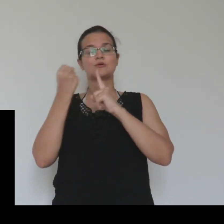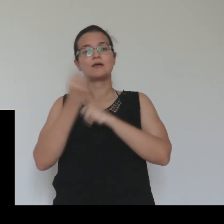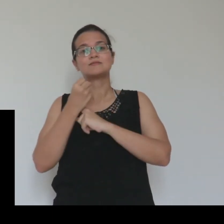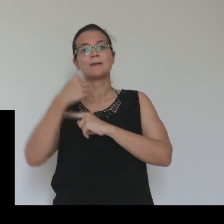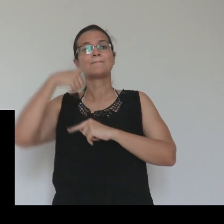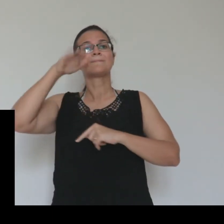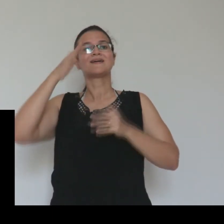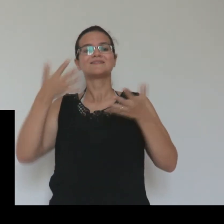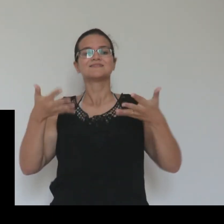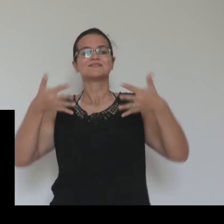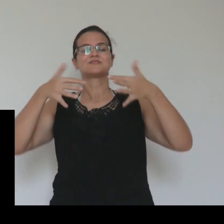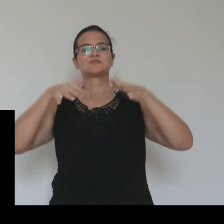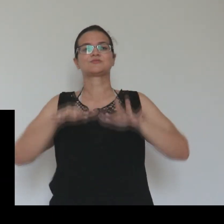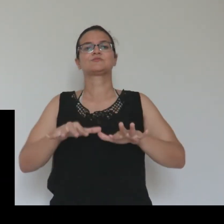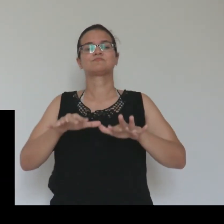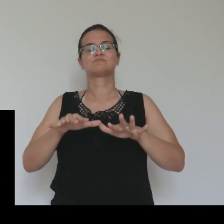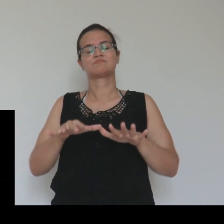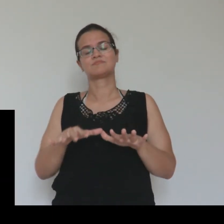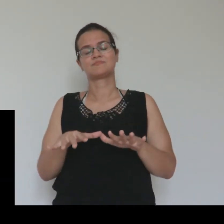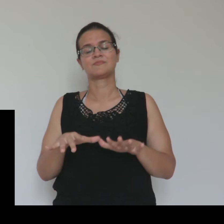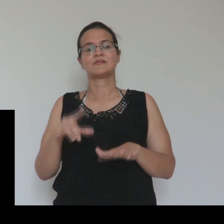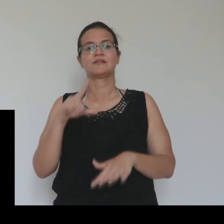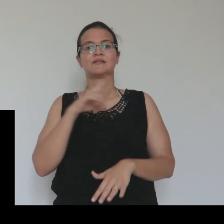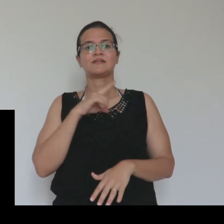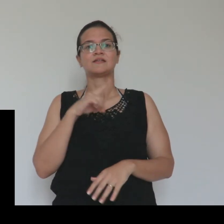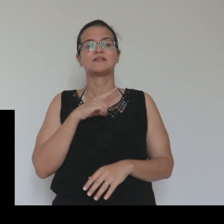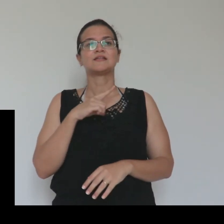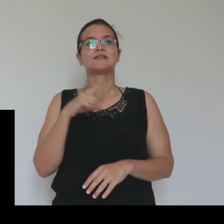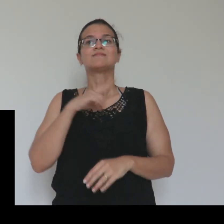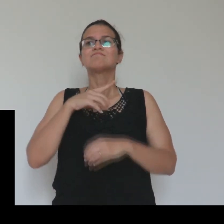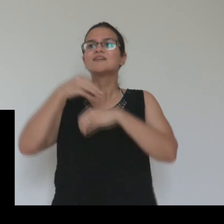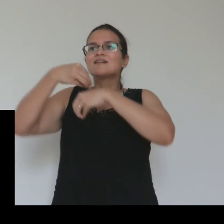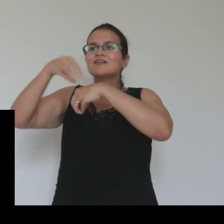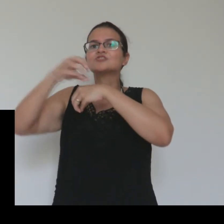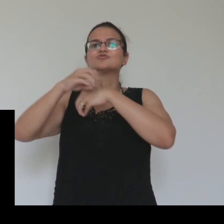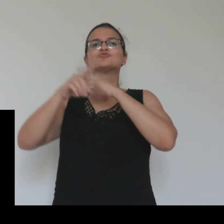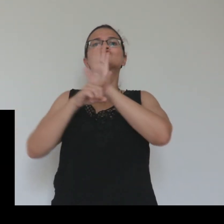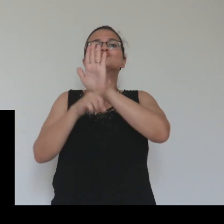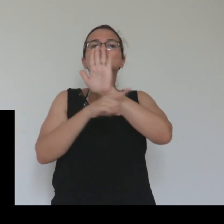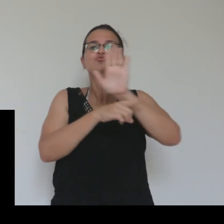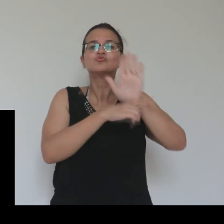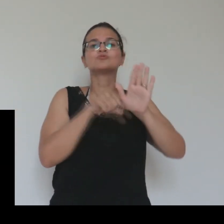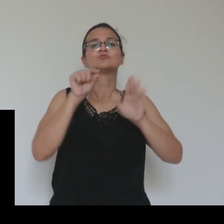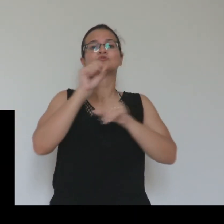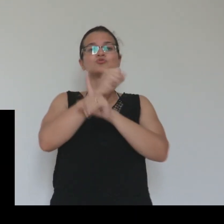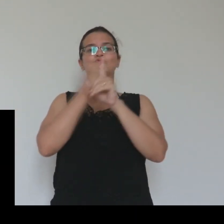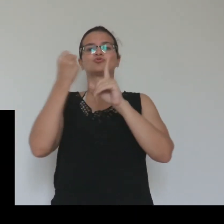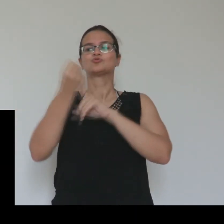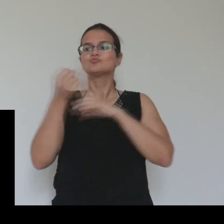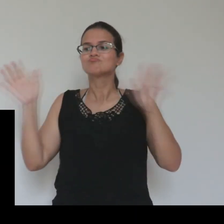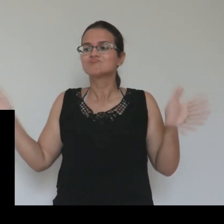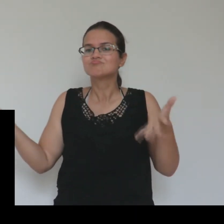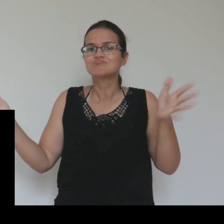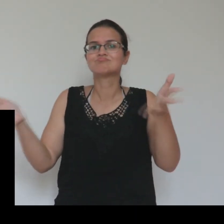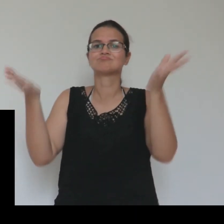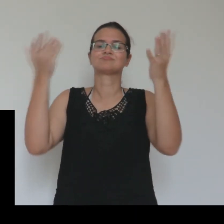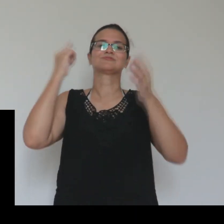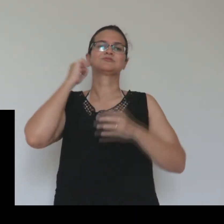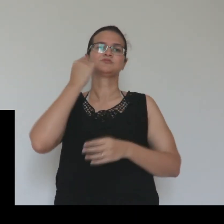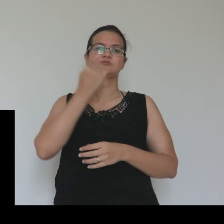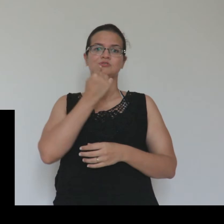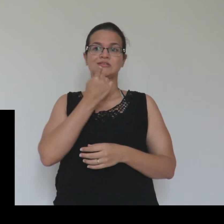contribuir mesmo para a socialização desses surdos. E para eles, os surdos, a surdez não é problema. A